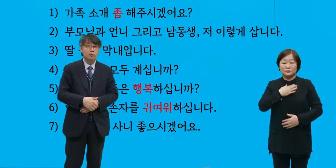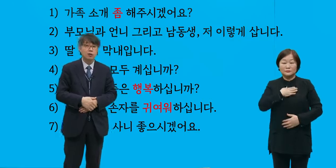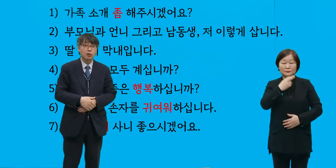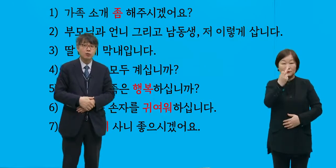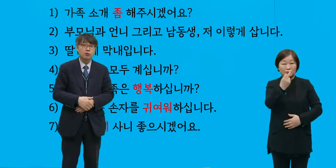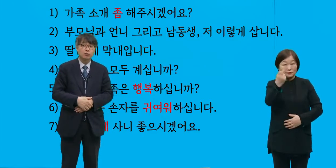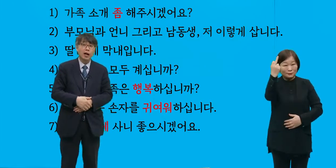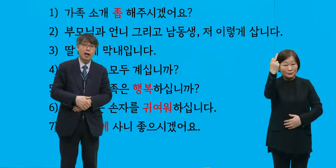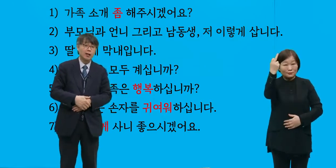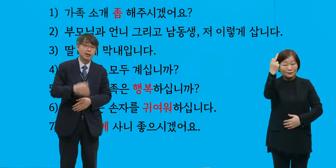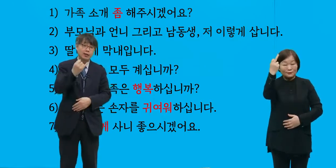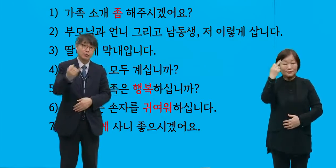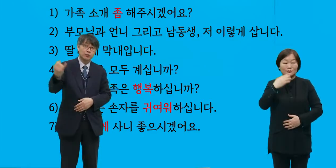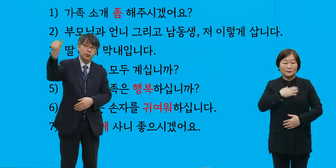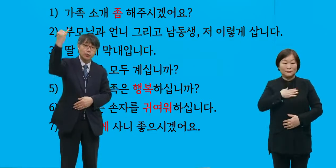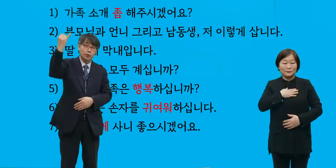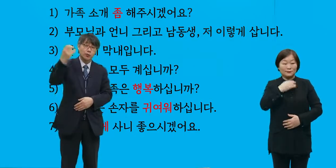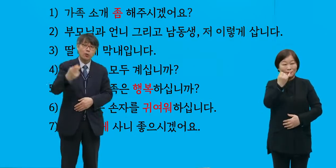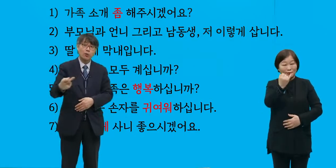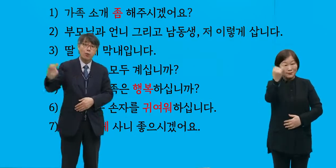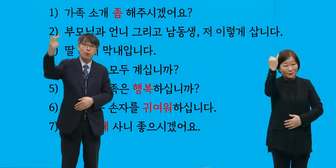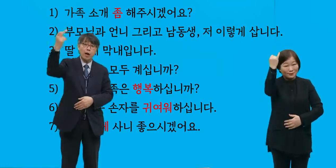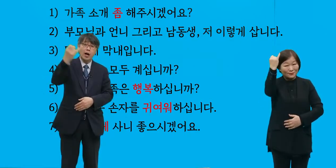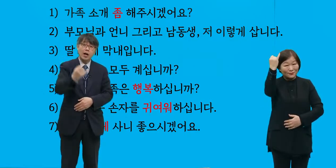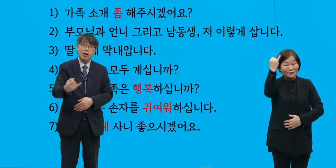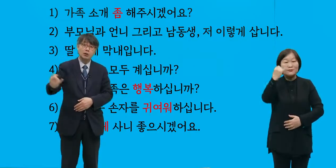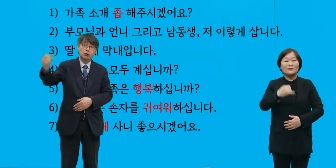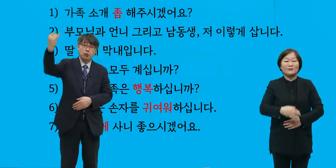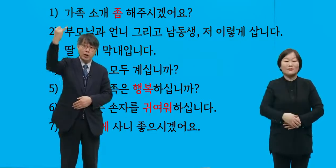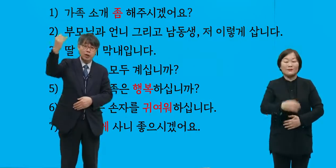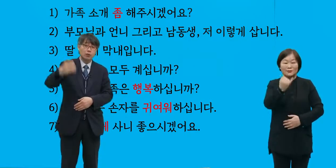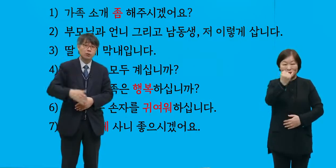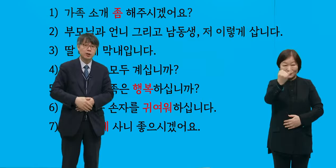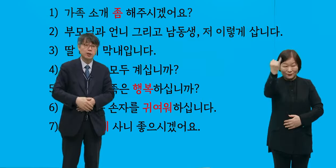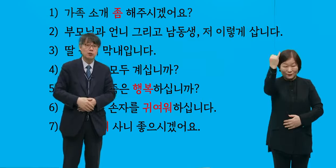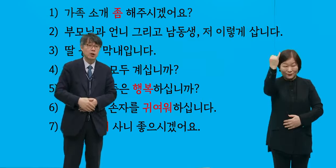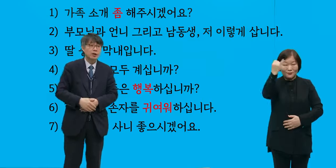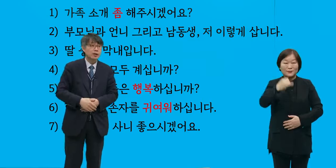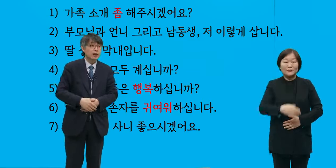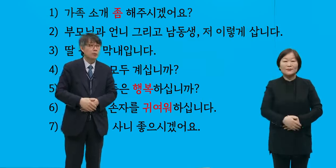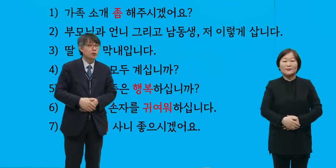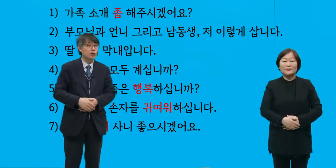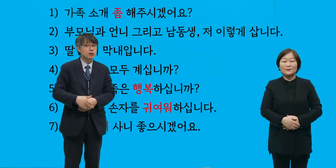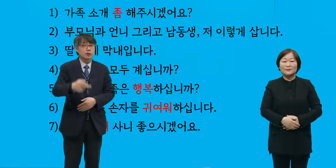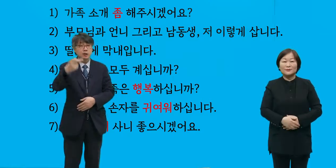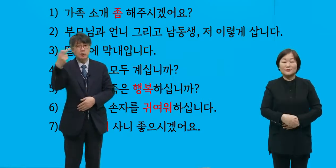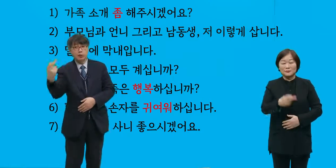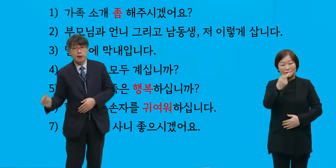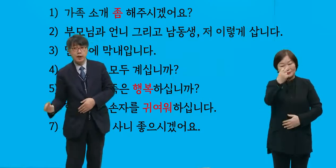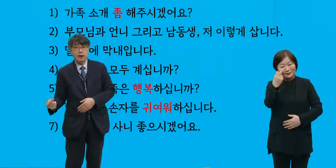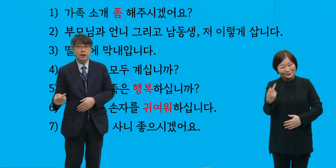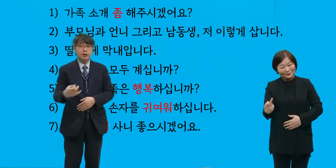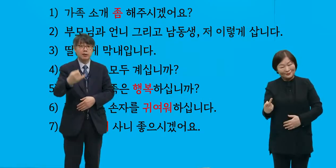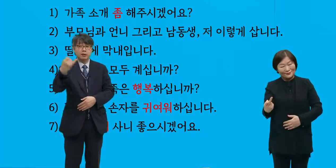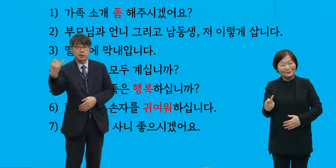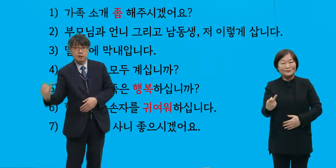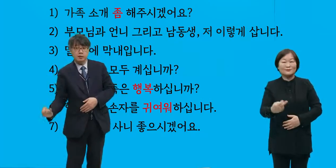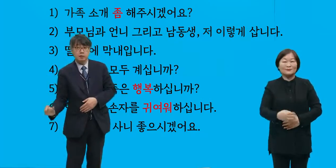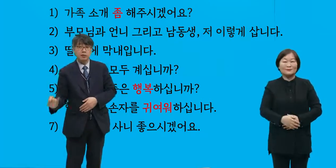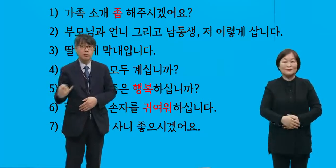뭐 누나 이렇게 할 때 위로 오빠 누나 이렇게 올리면 되겠고 남동생은 남동생